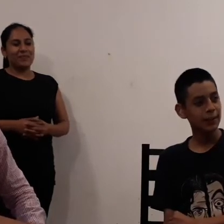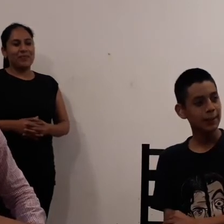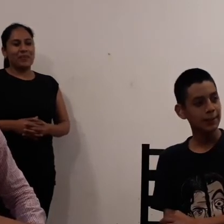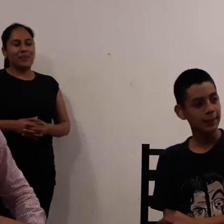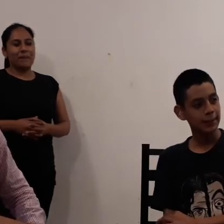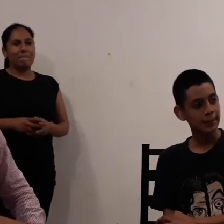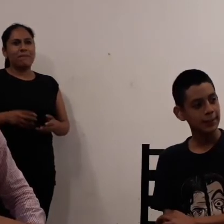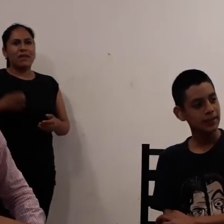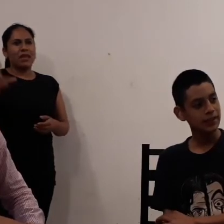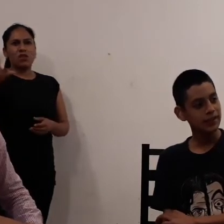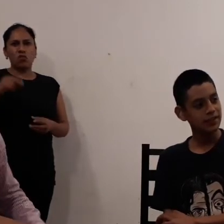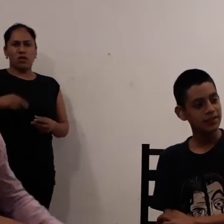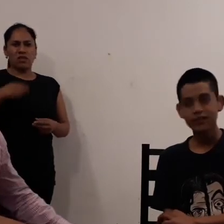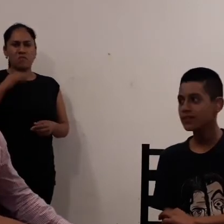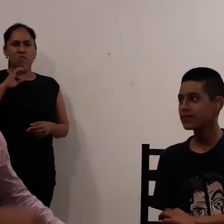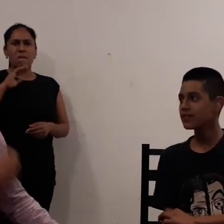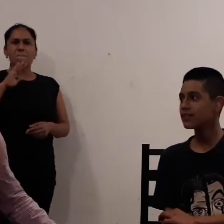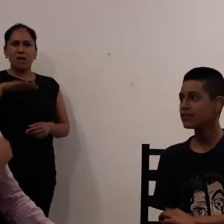¿No es malo?